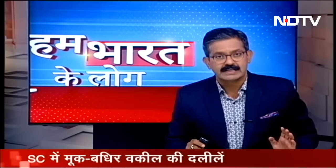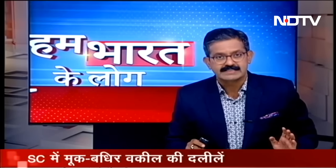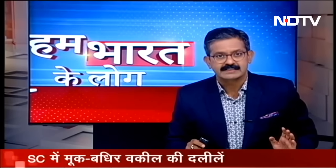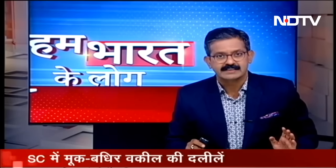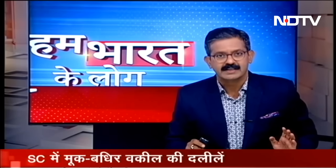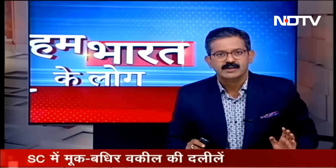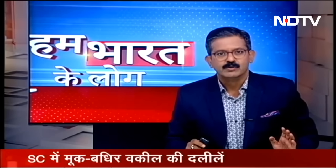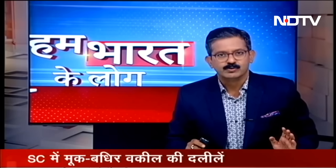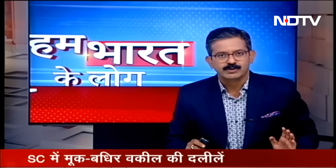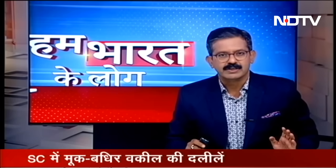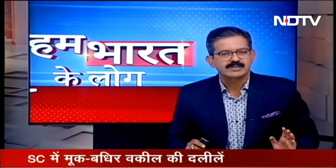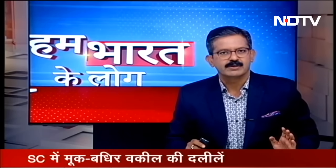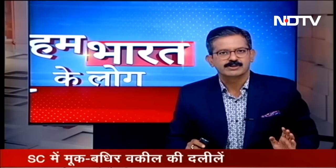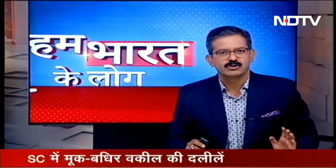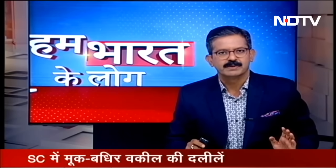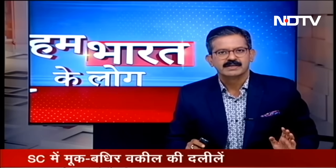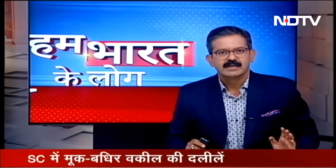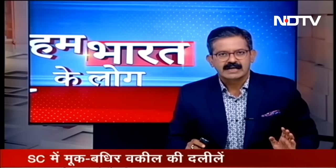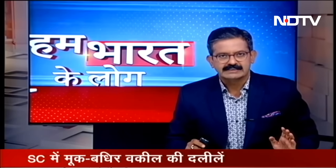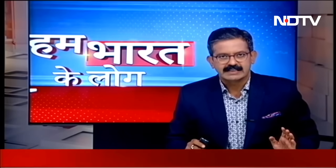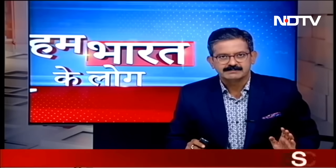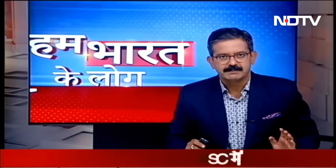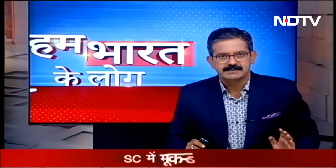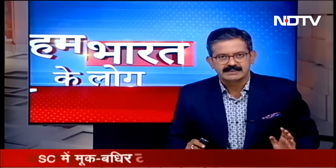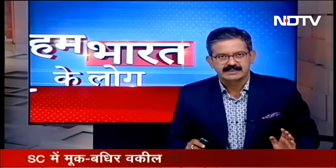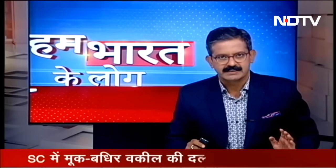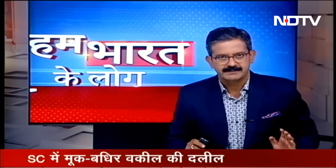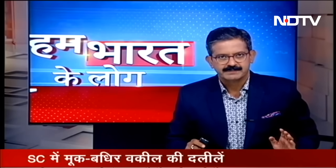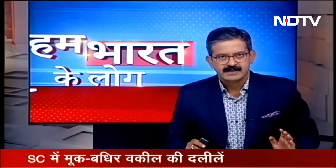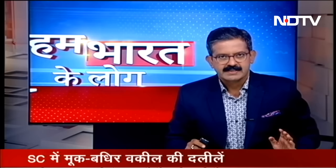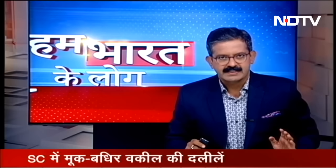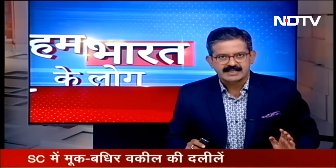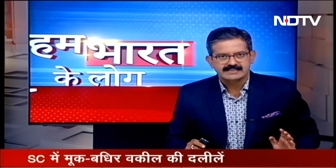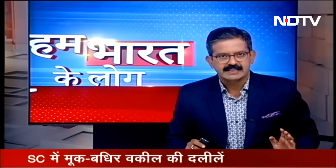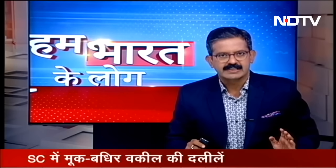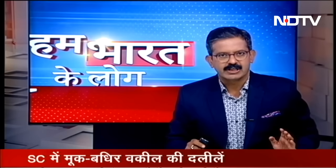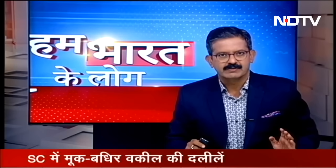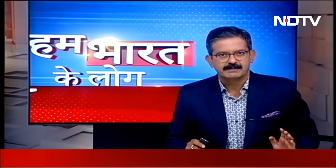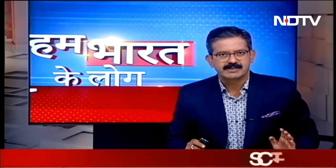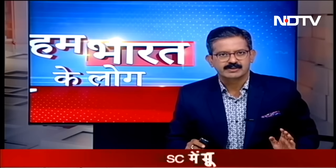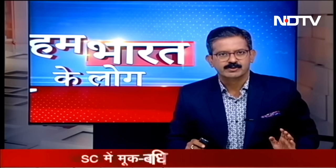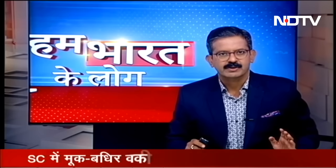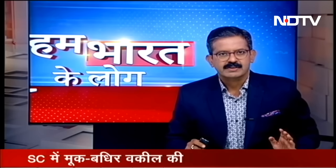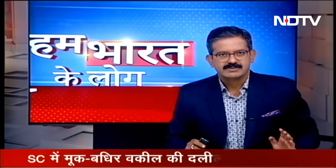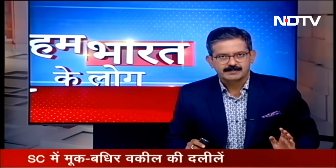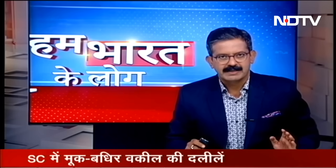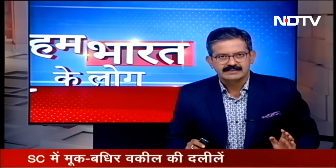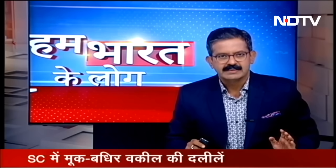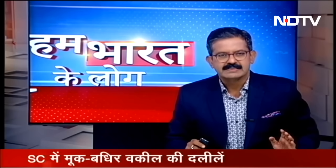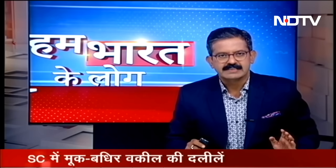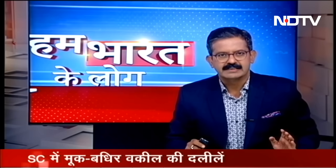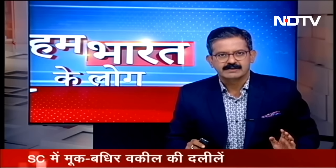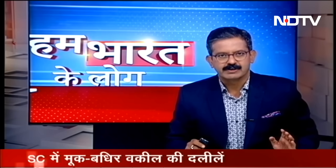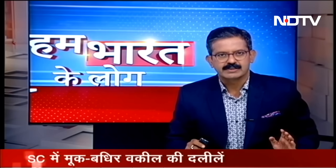बोल नहीं सकती है, उन्होंने इशारों इशारों में अदालत में अपनी दलीलें रखी। सरास सैनी की इशारों वाली भाषा को जबान